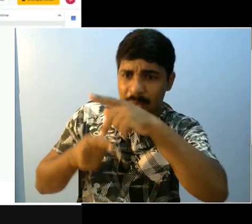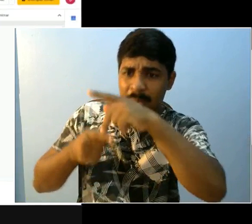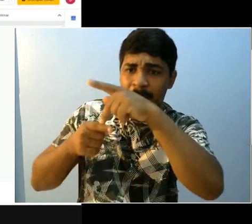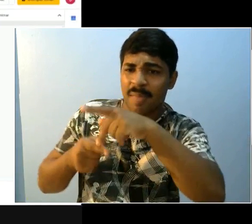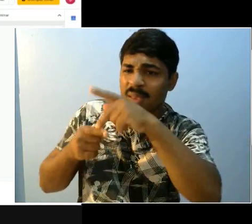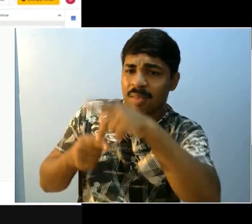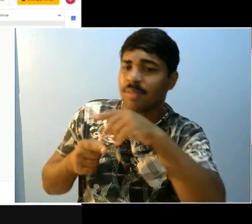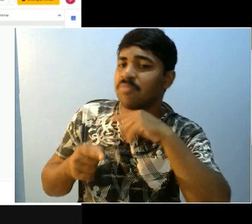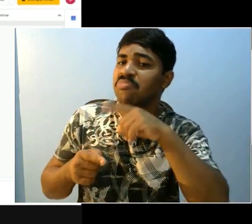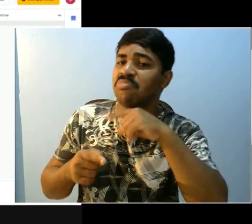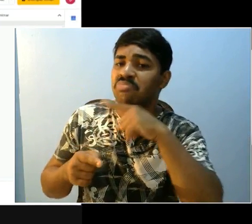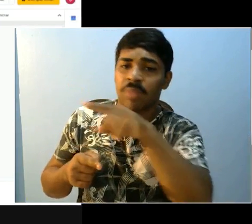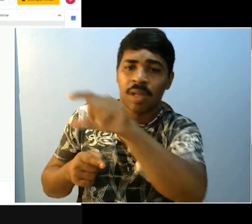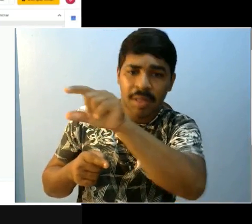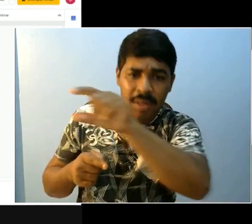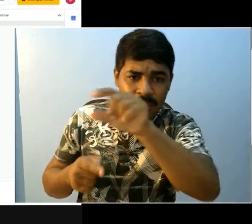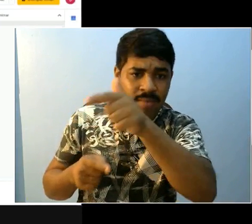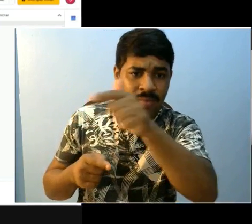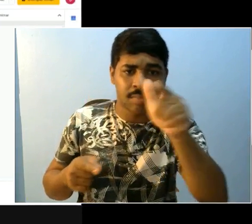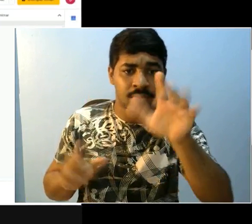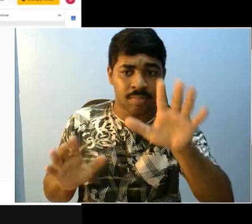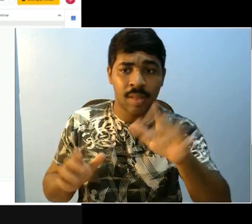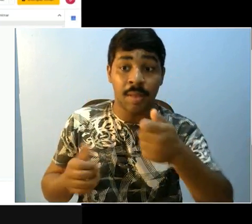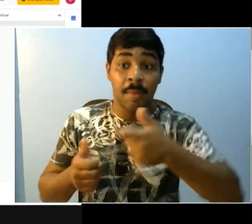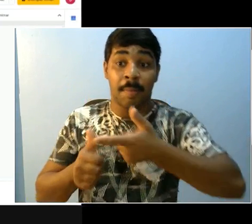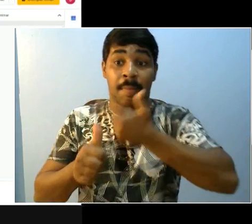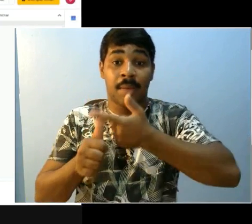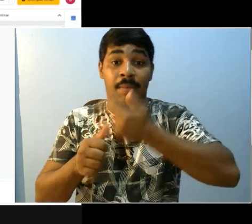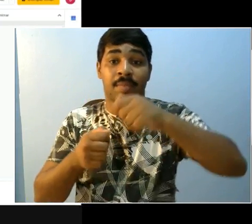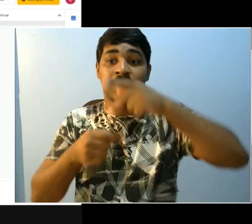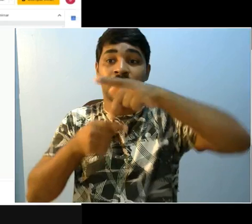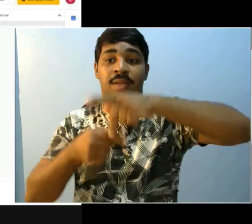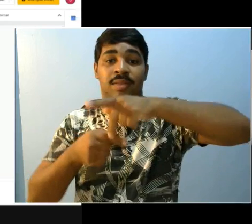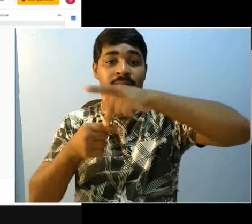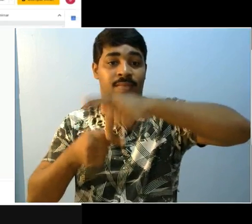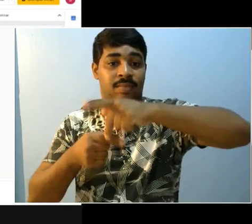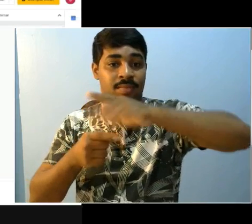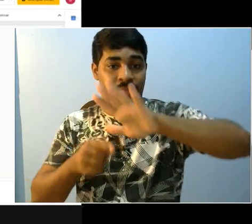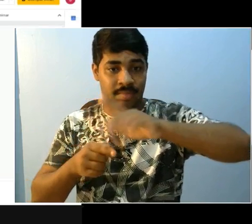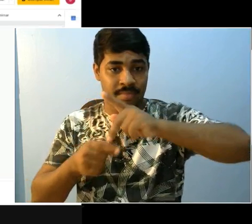forma implícita. Então, ela tem que achar o peso.